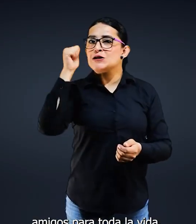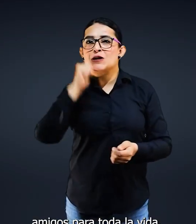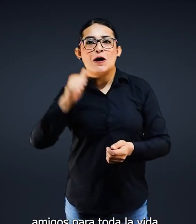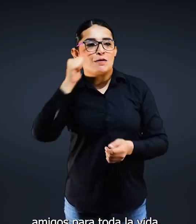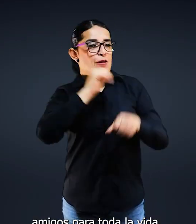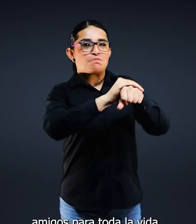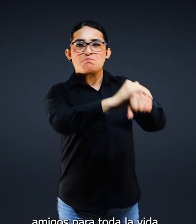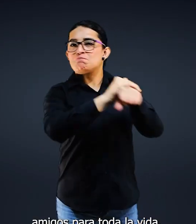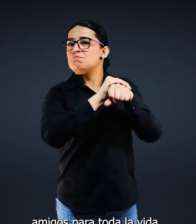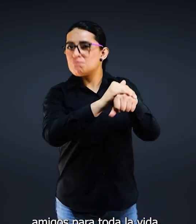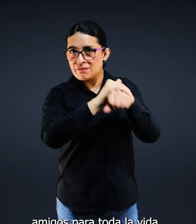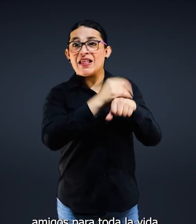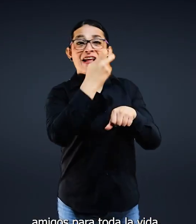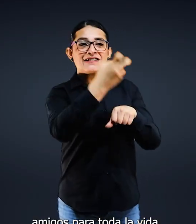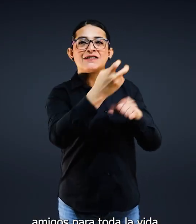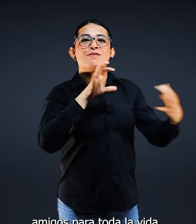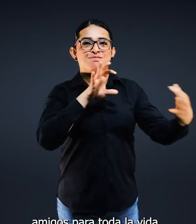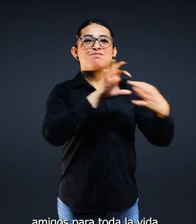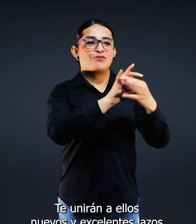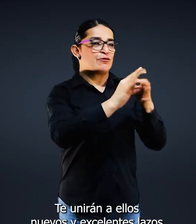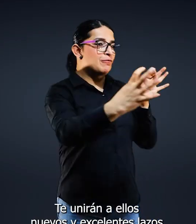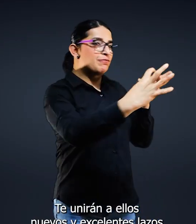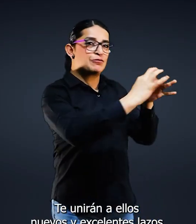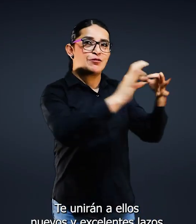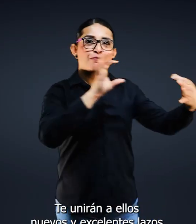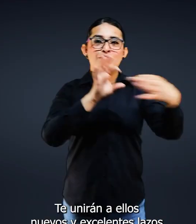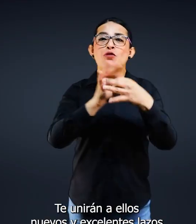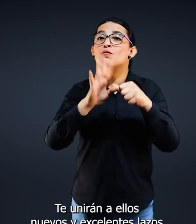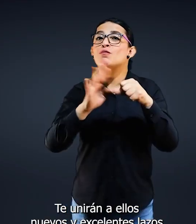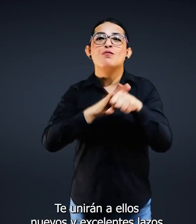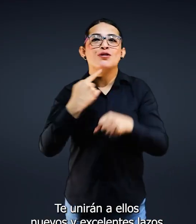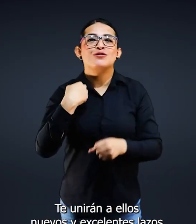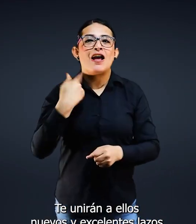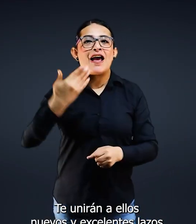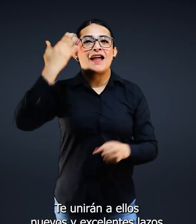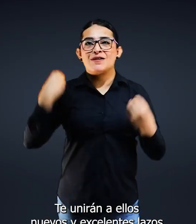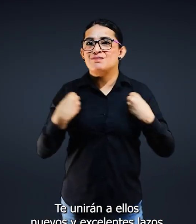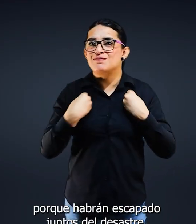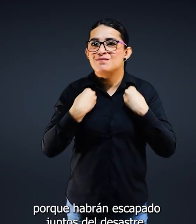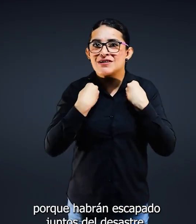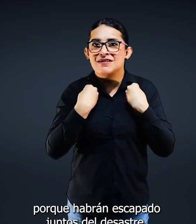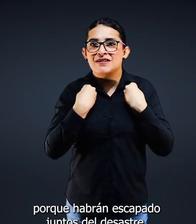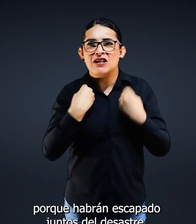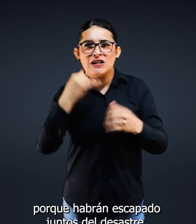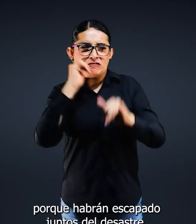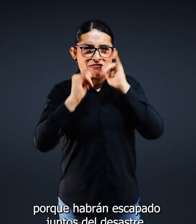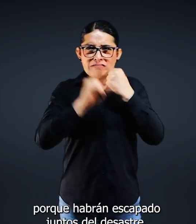amigos para toda la vida. Te unirán a ellos nuevos y excelentes lazos, porque habrán escapado juntos